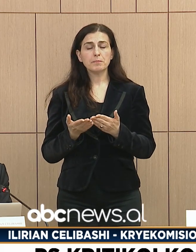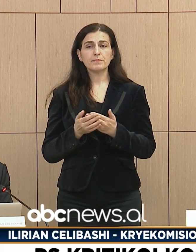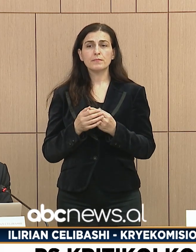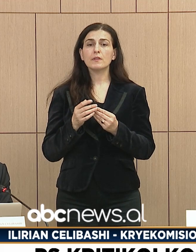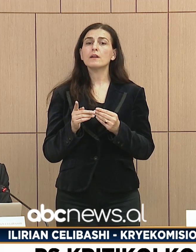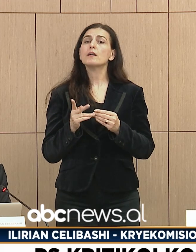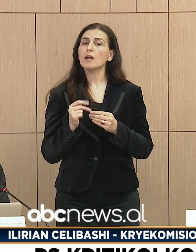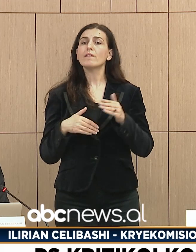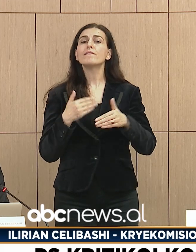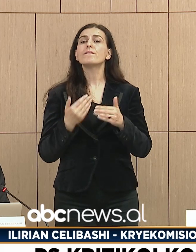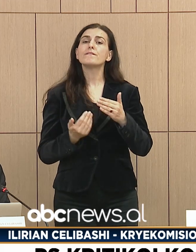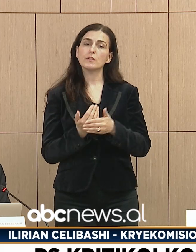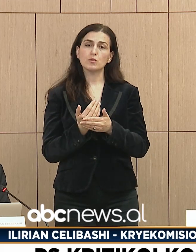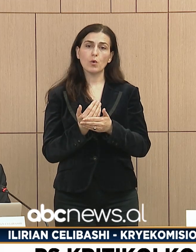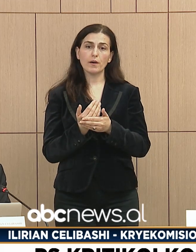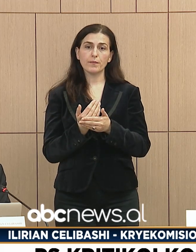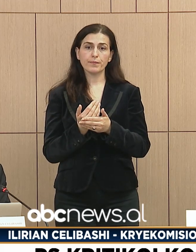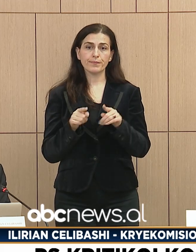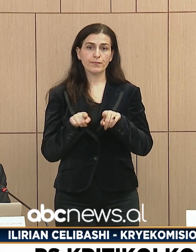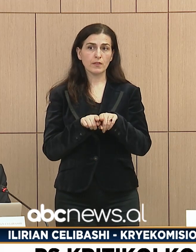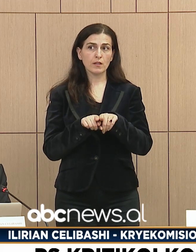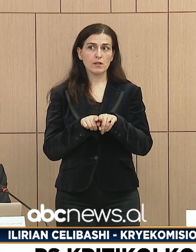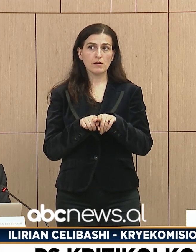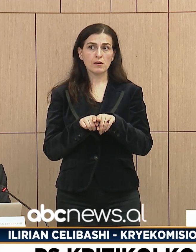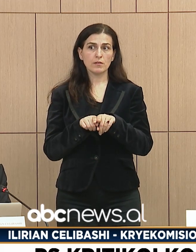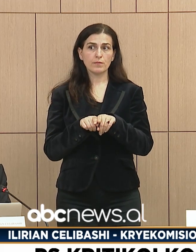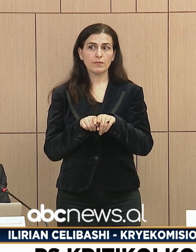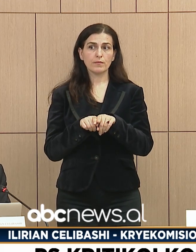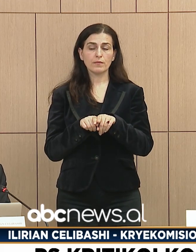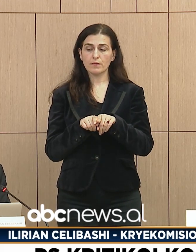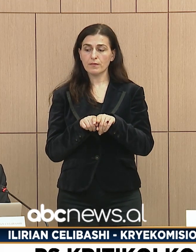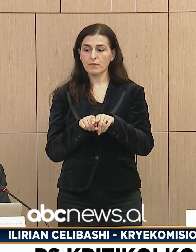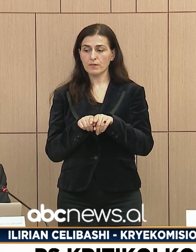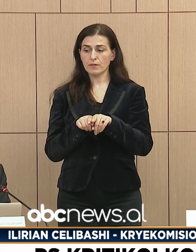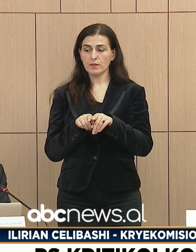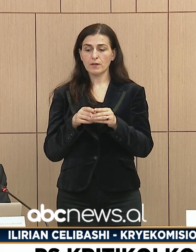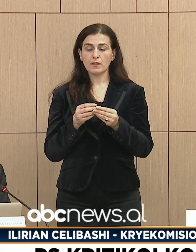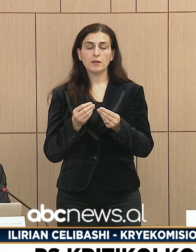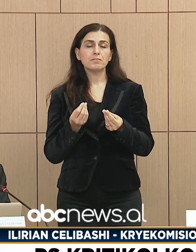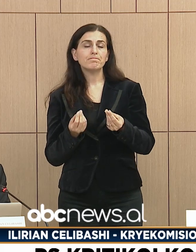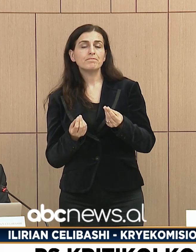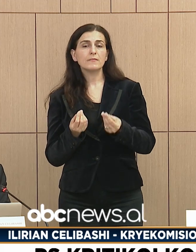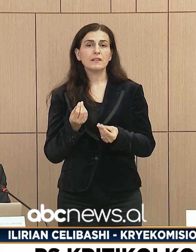ka cënuar një interes themelor apo